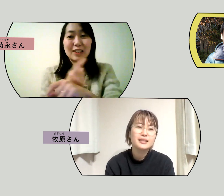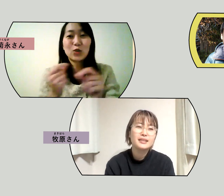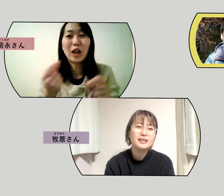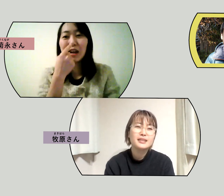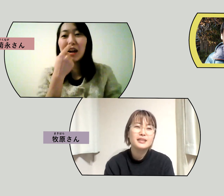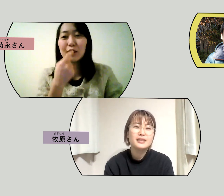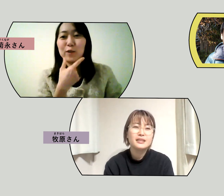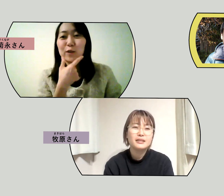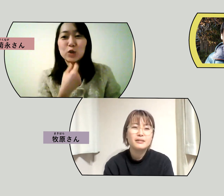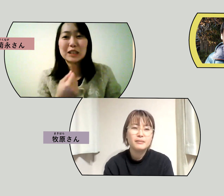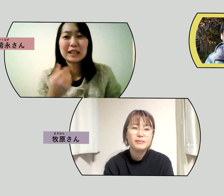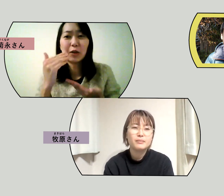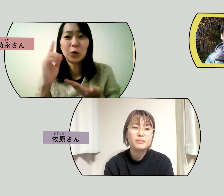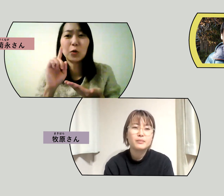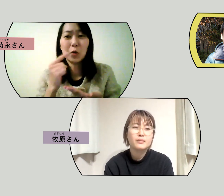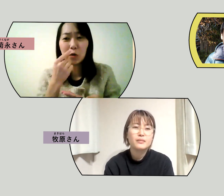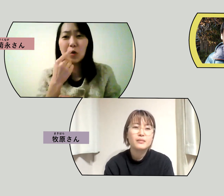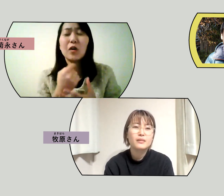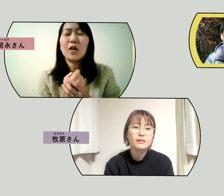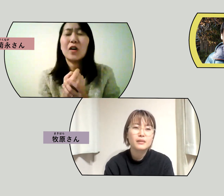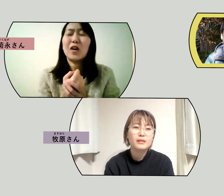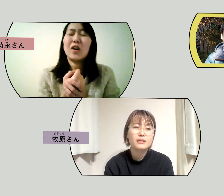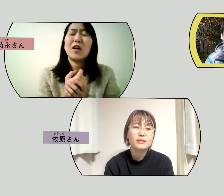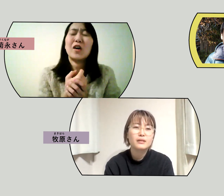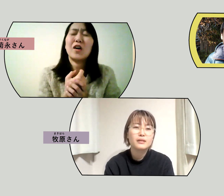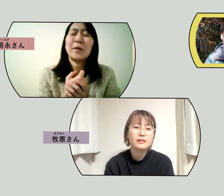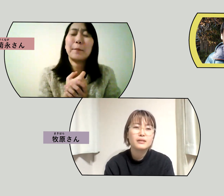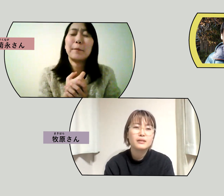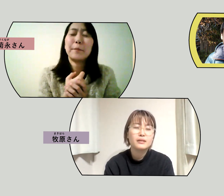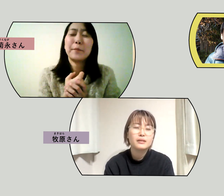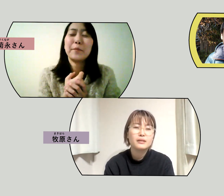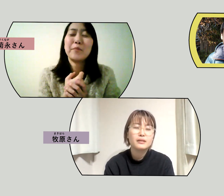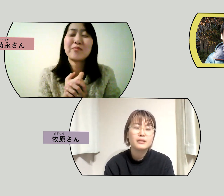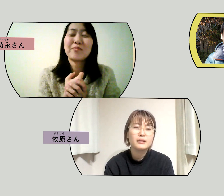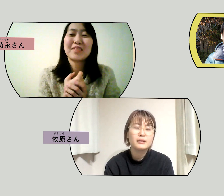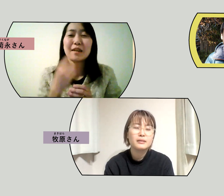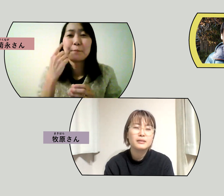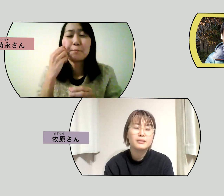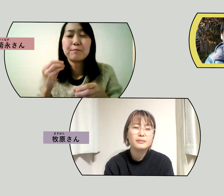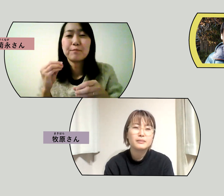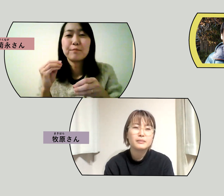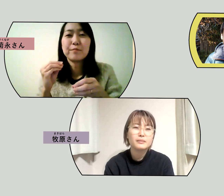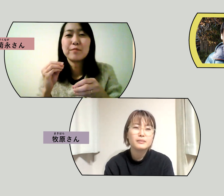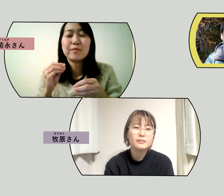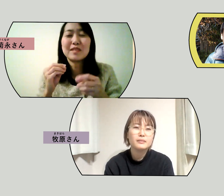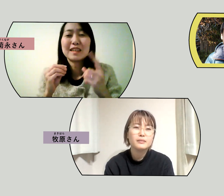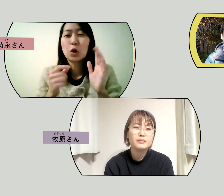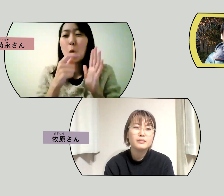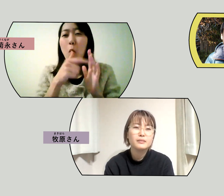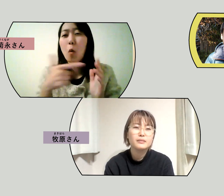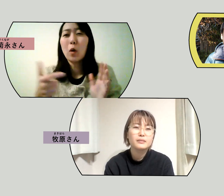から話しますね菊永の好きなことはうーん